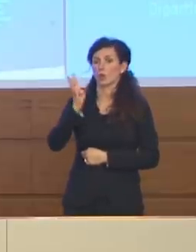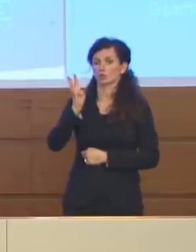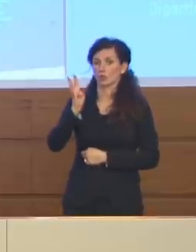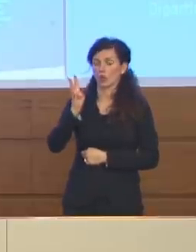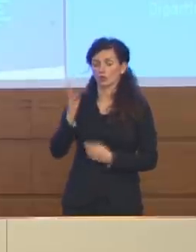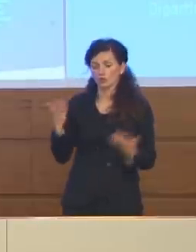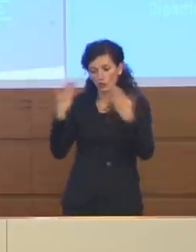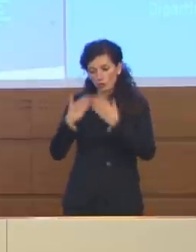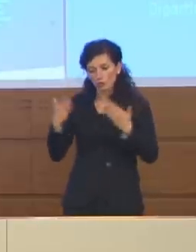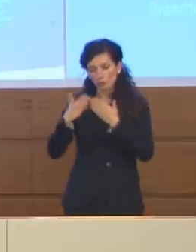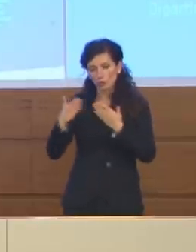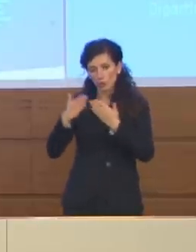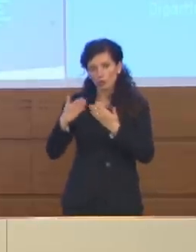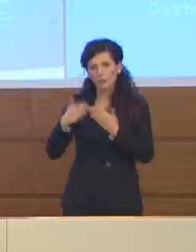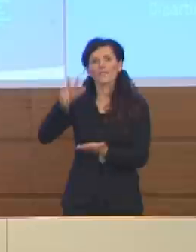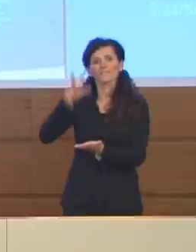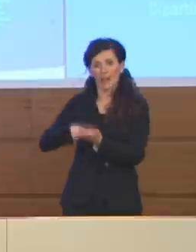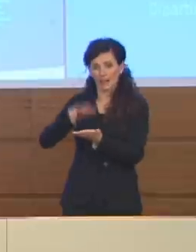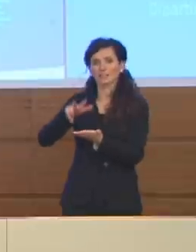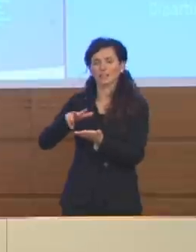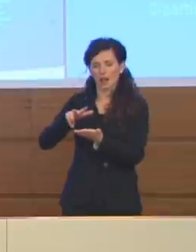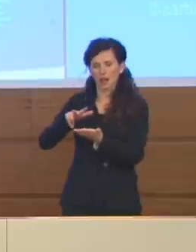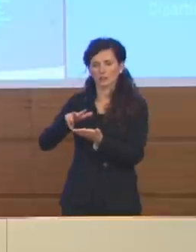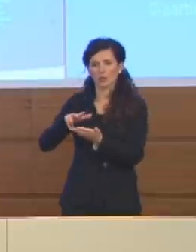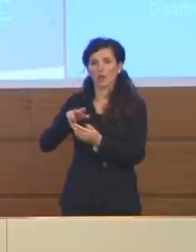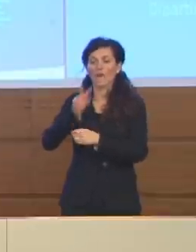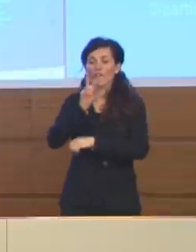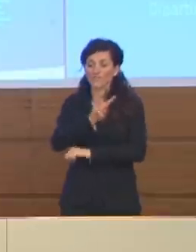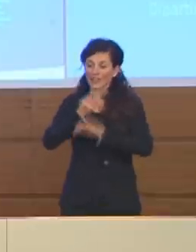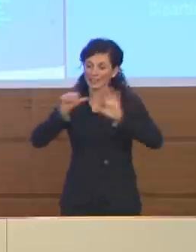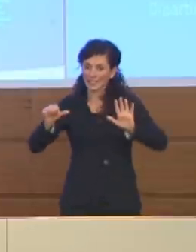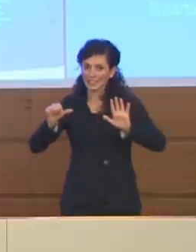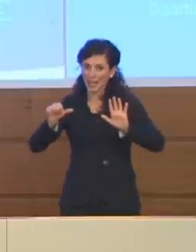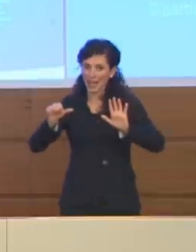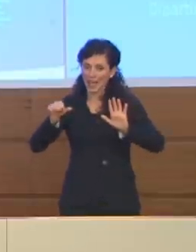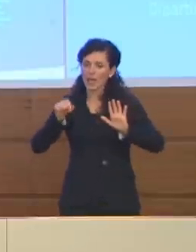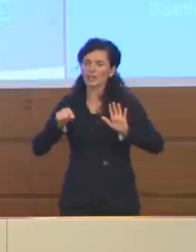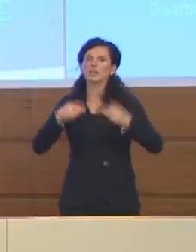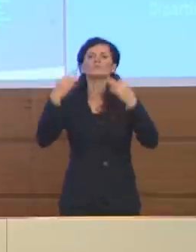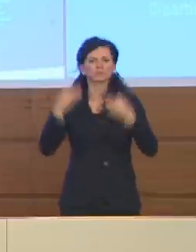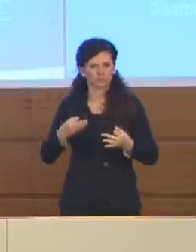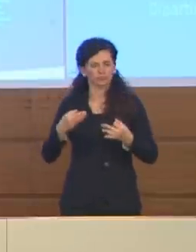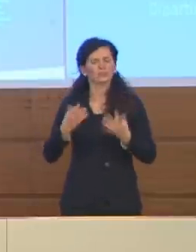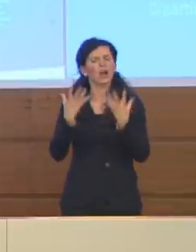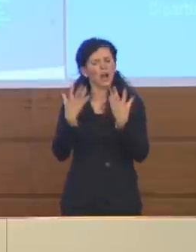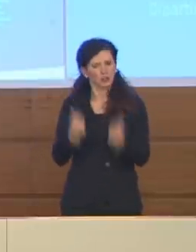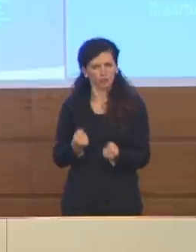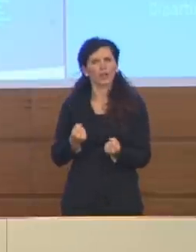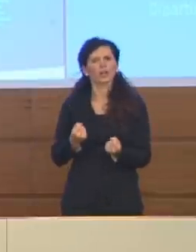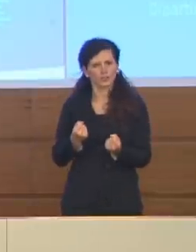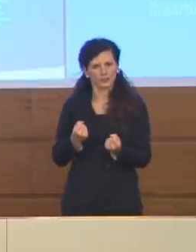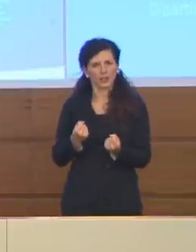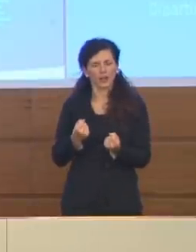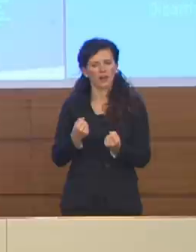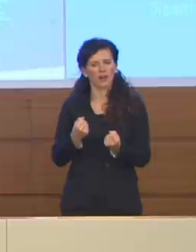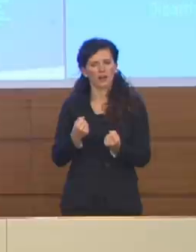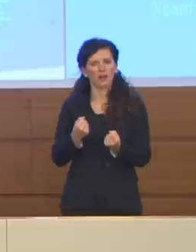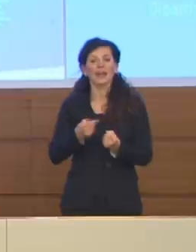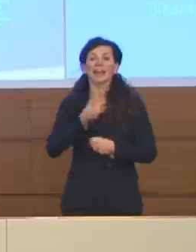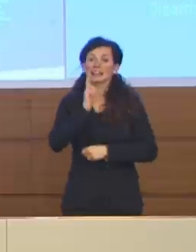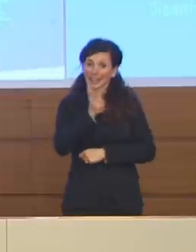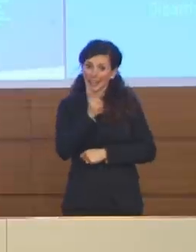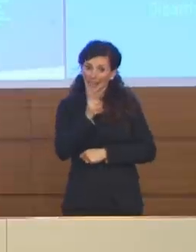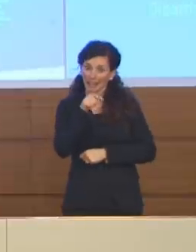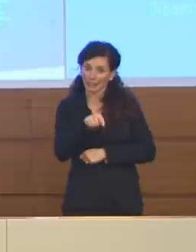studi 26 hanno ricevuto parere favorevole e 13 di questi sono